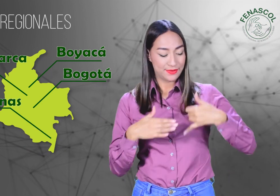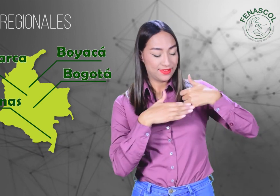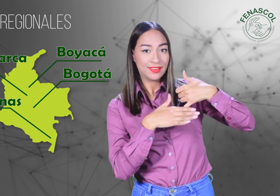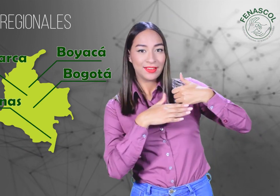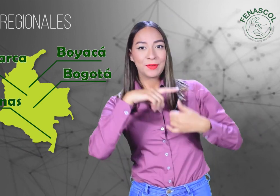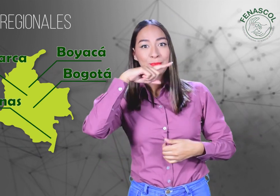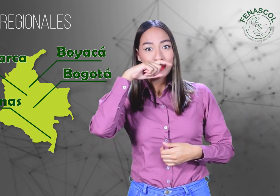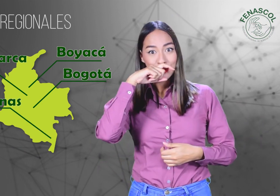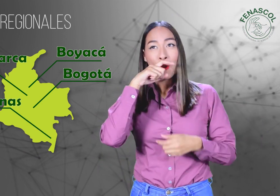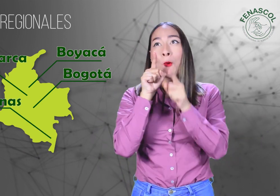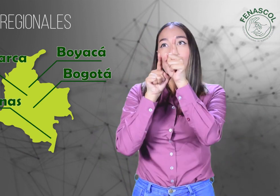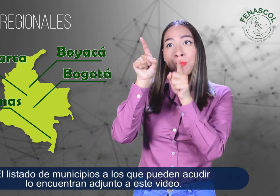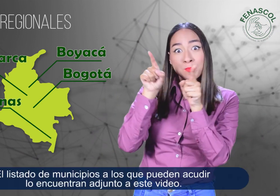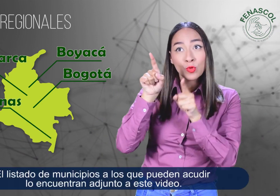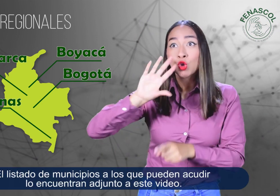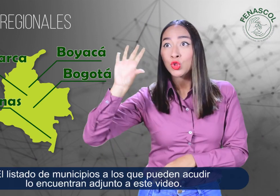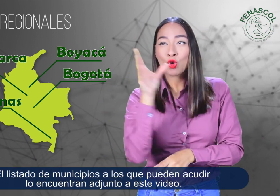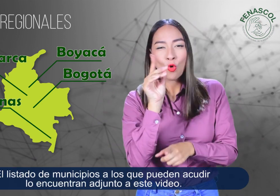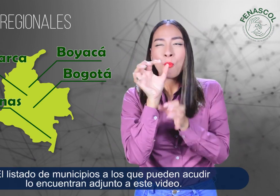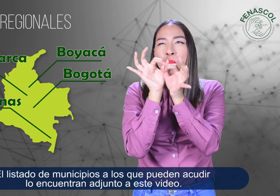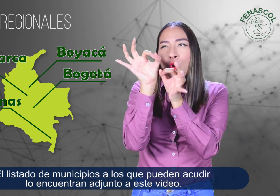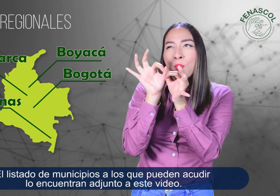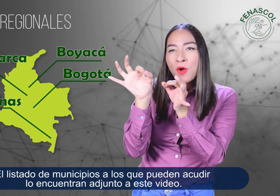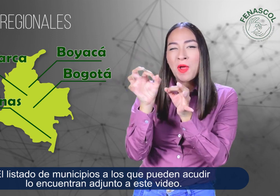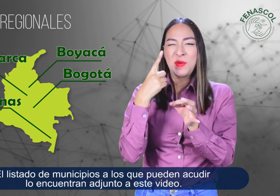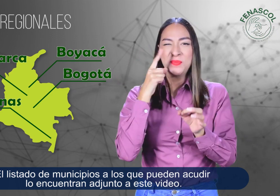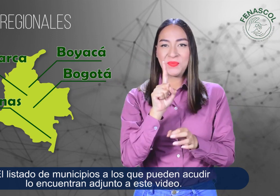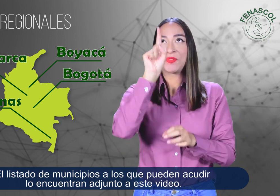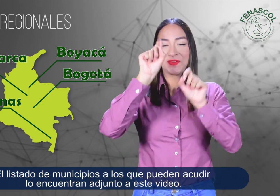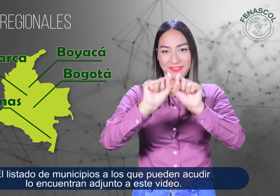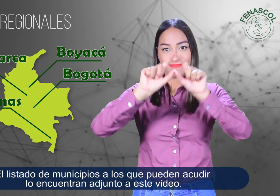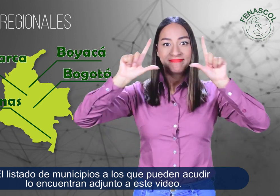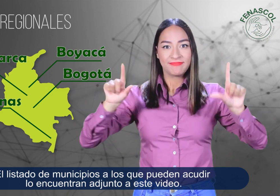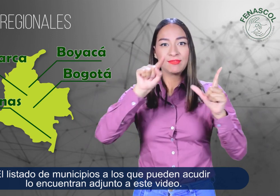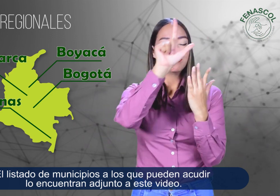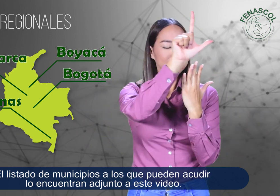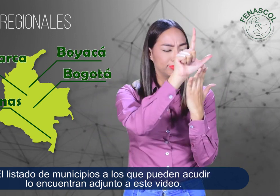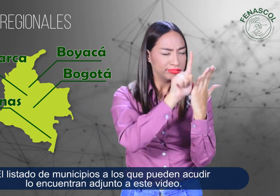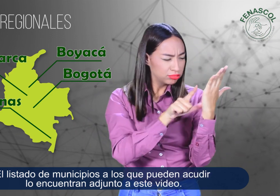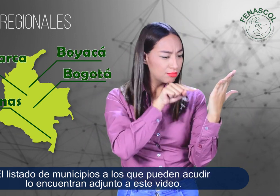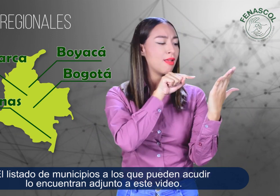y Amazonas. El listado de municipios a los que pueden acudir lo encuentran adjunto a este video.